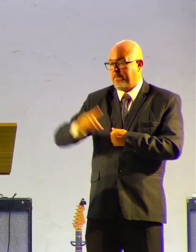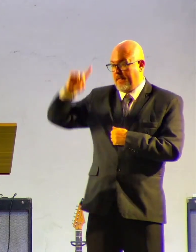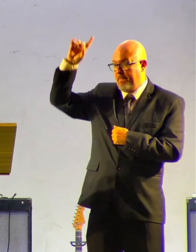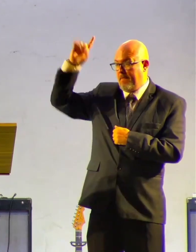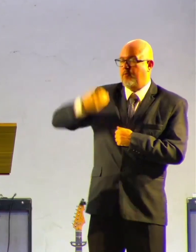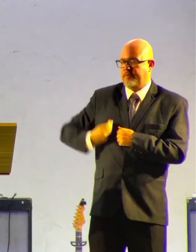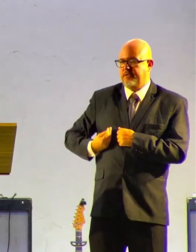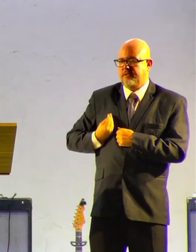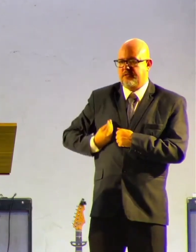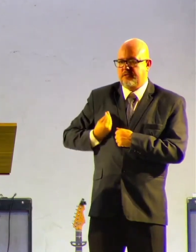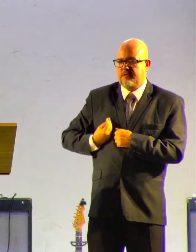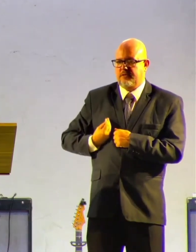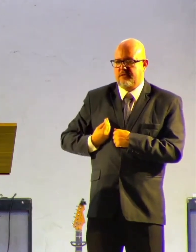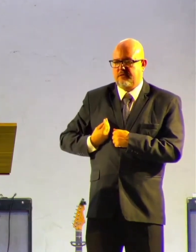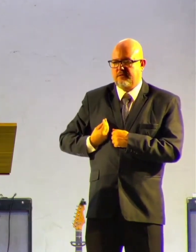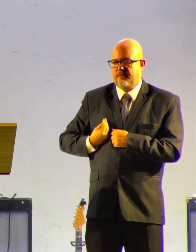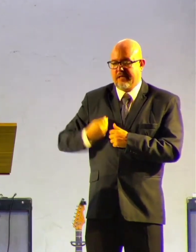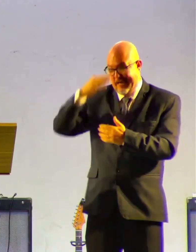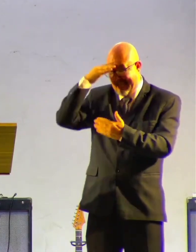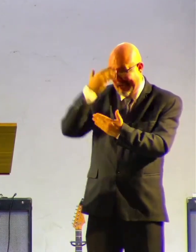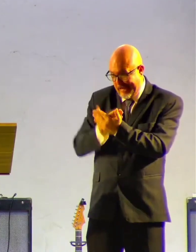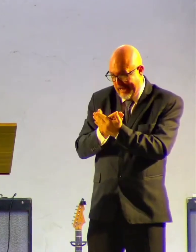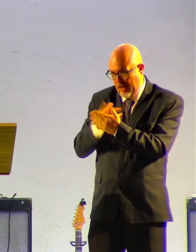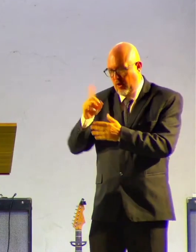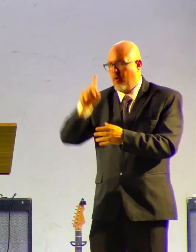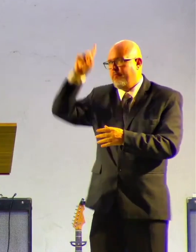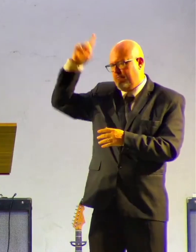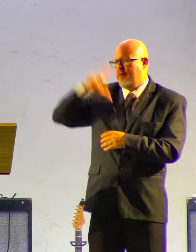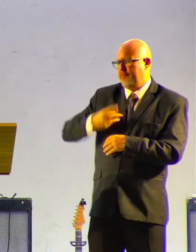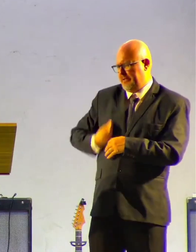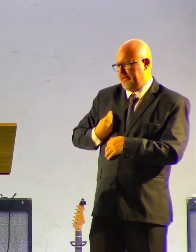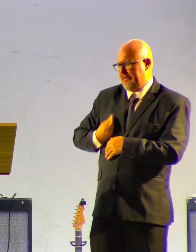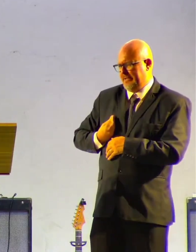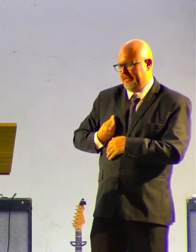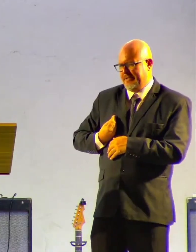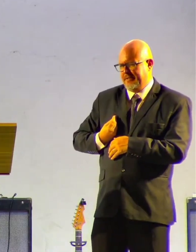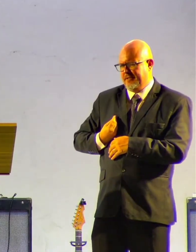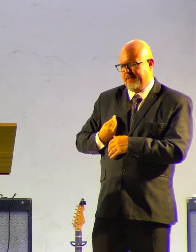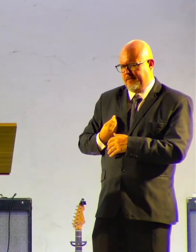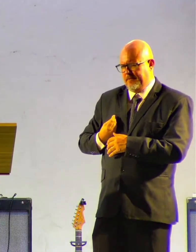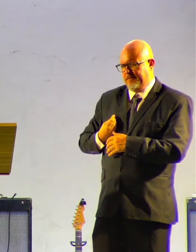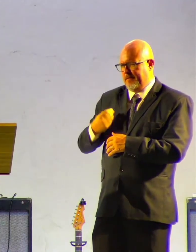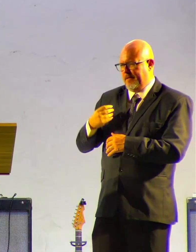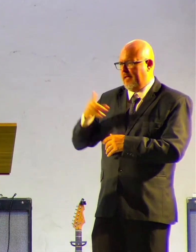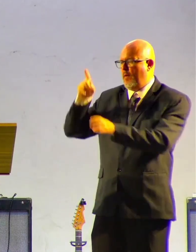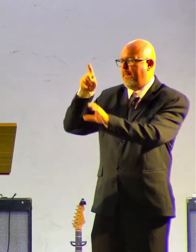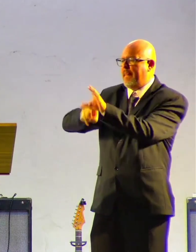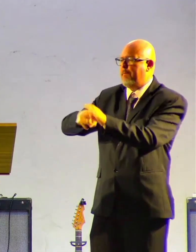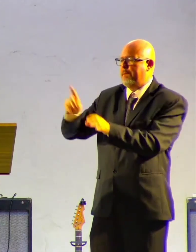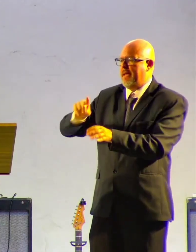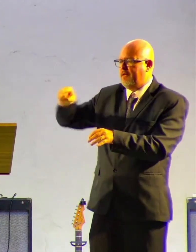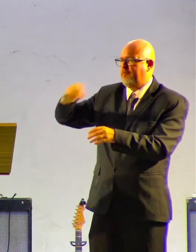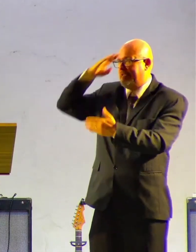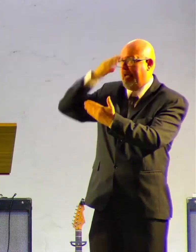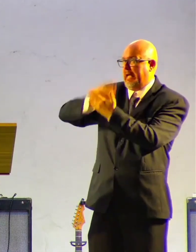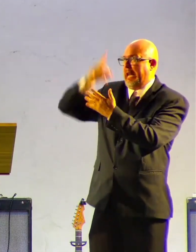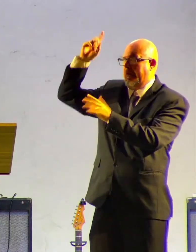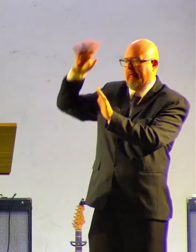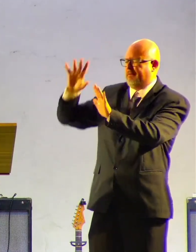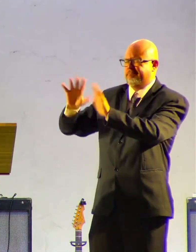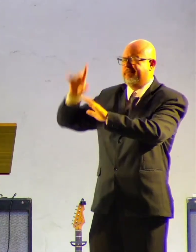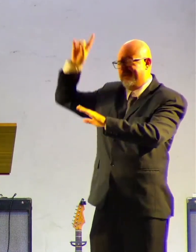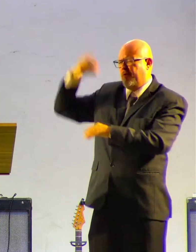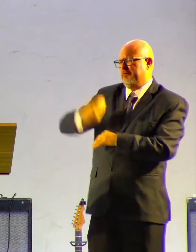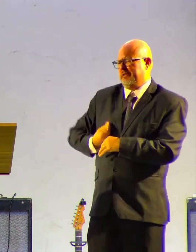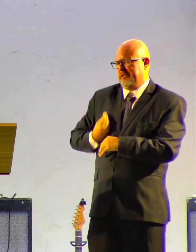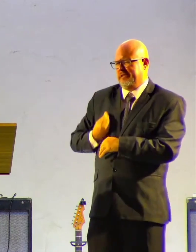Deus existe, crendo você nele ou não. Deus não depende de você crer nele para ele existir, ele existe assim